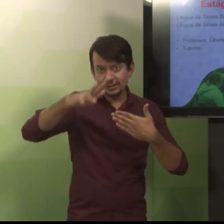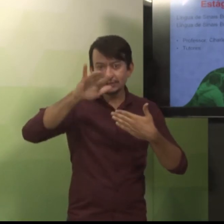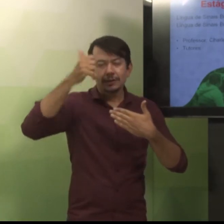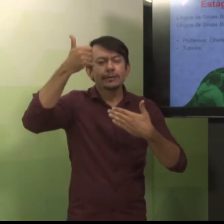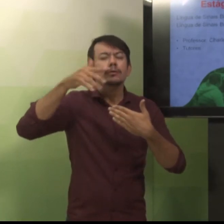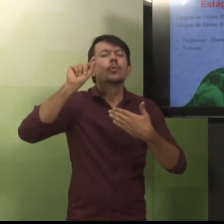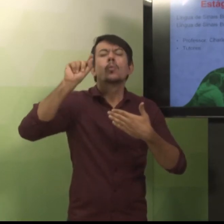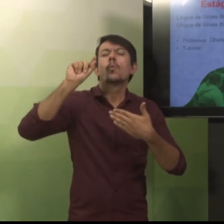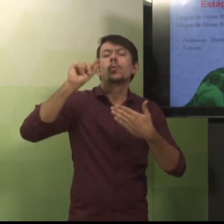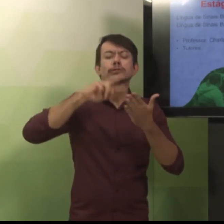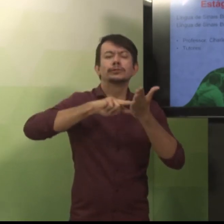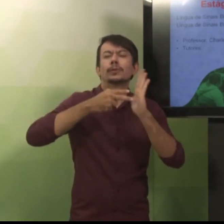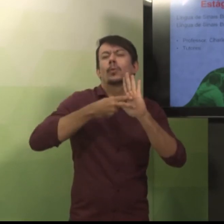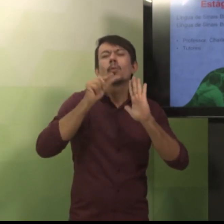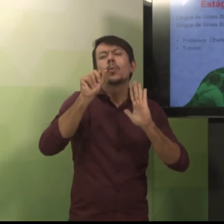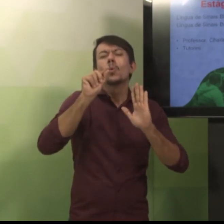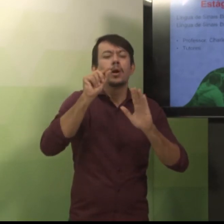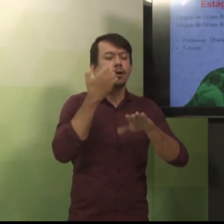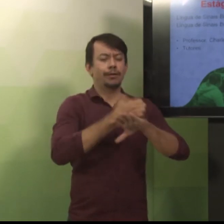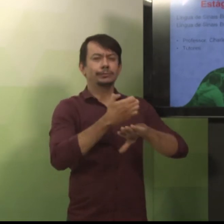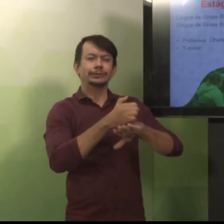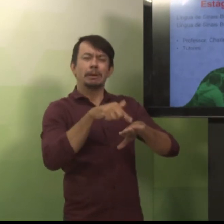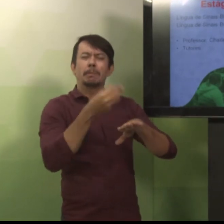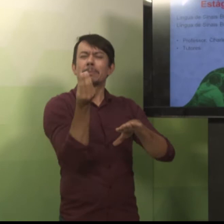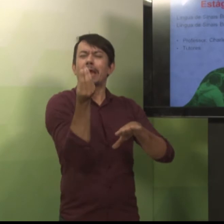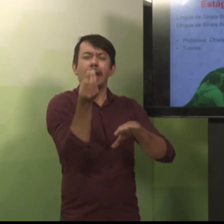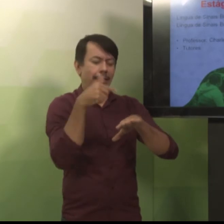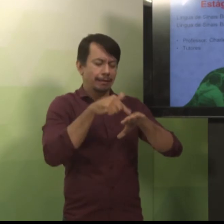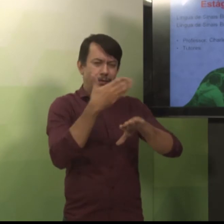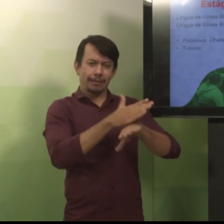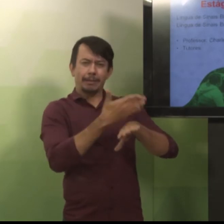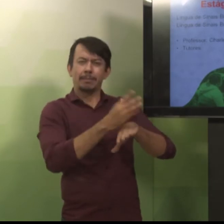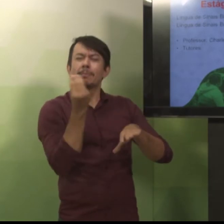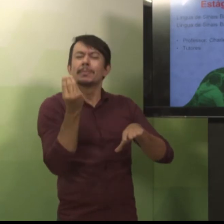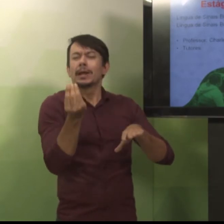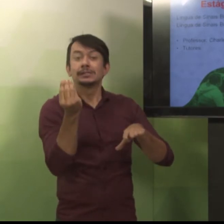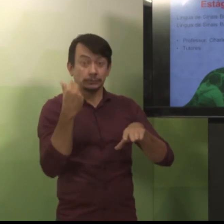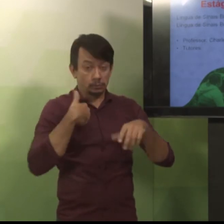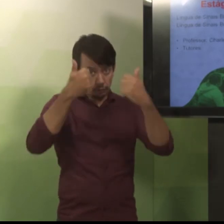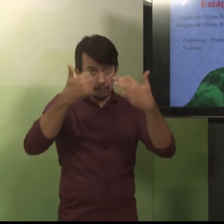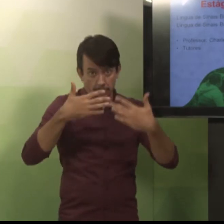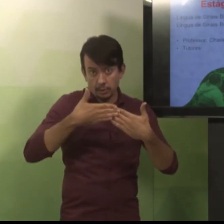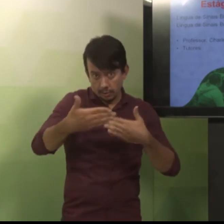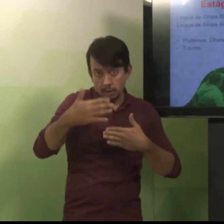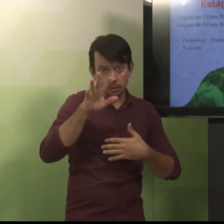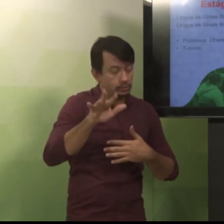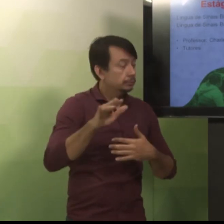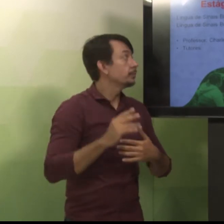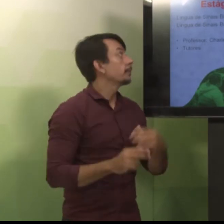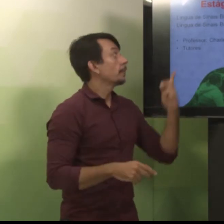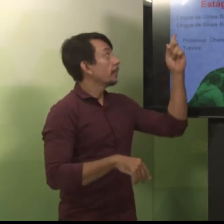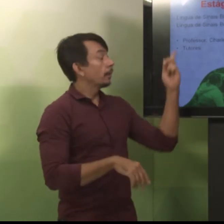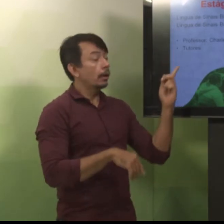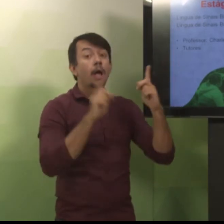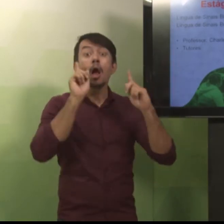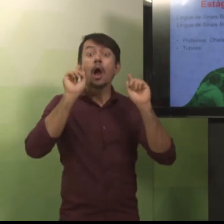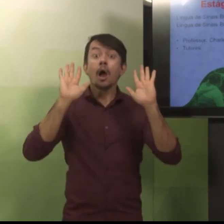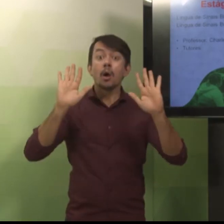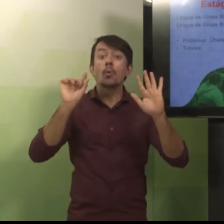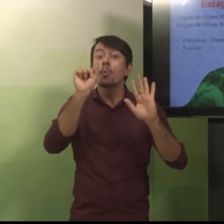vou explicar no decorrer das nossas aulas. O que significa estágio? Para que o estágio? Vamos falar